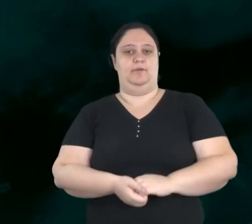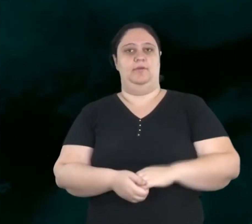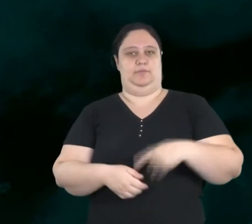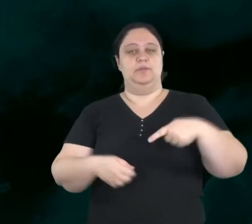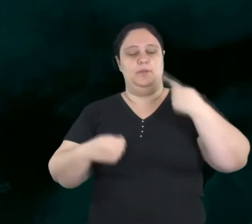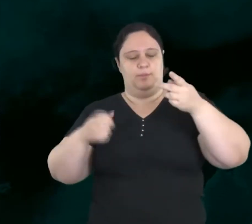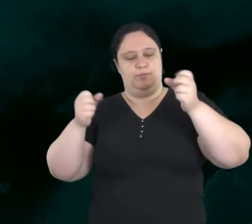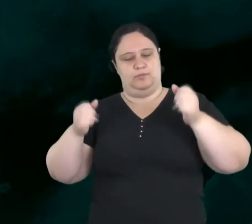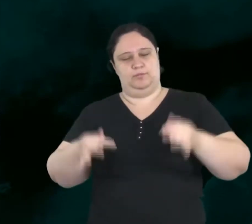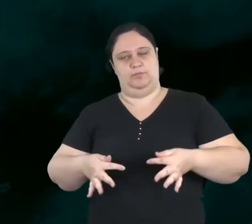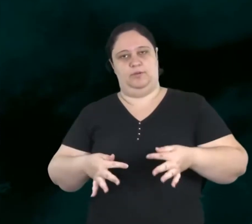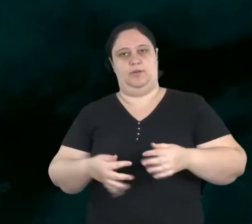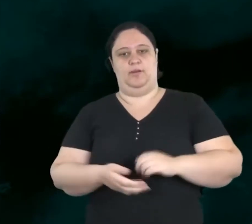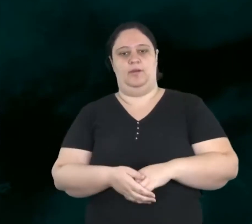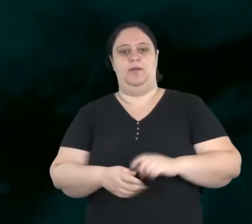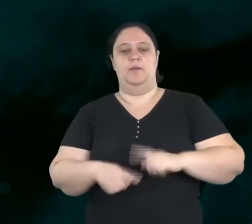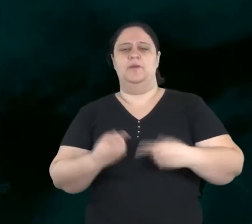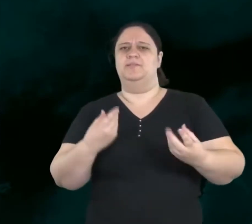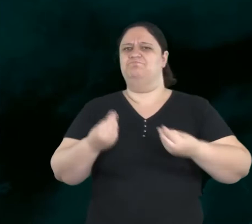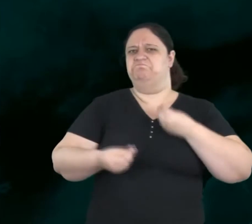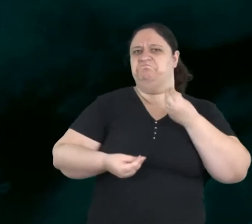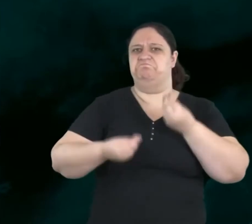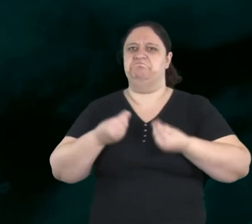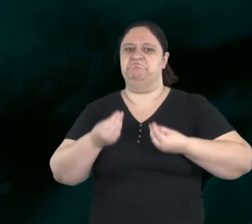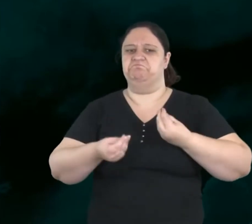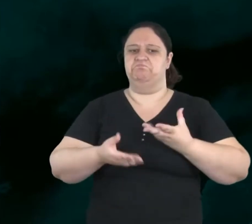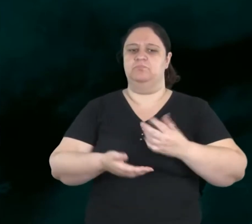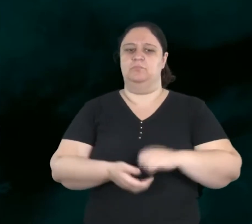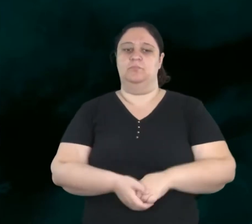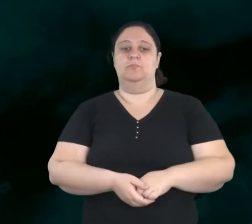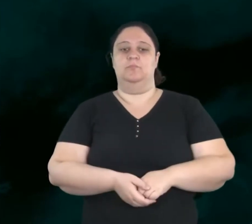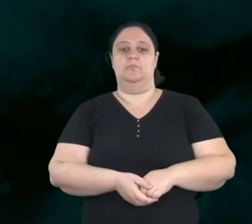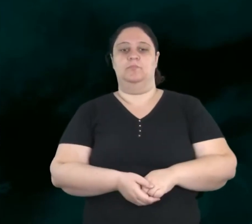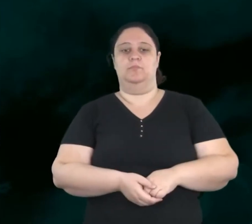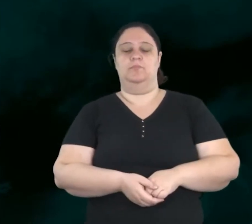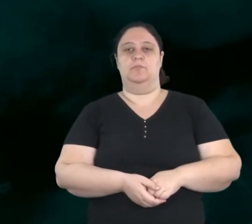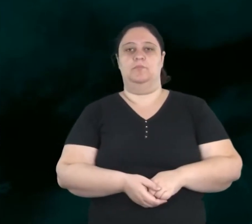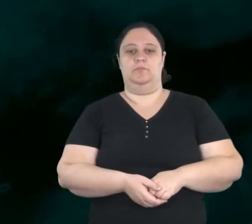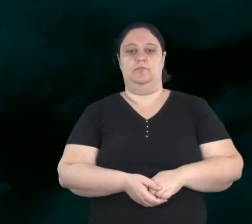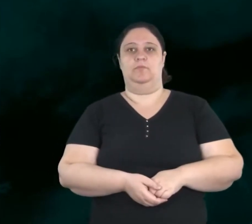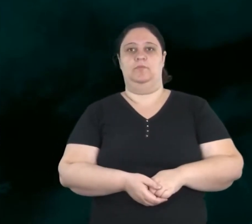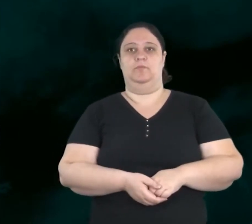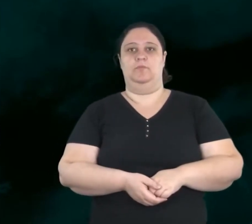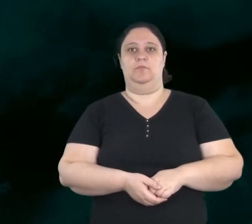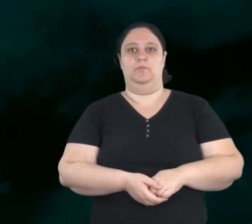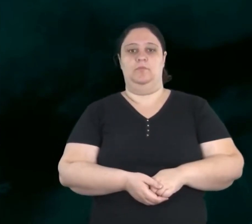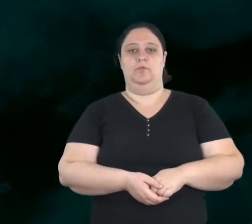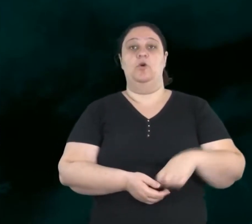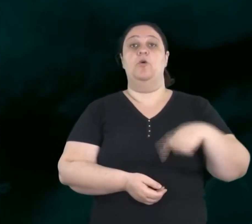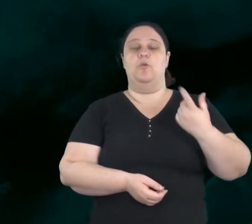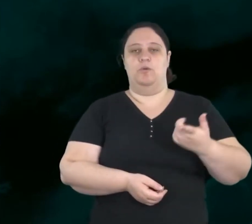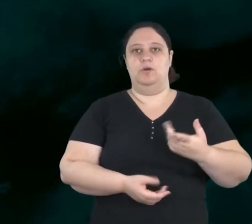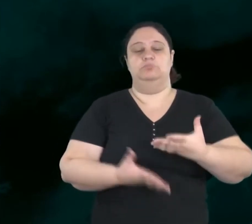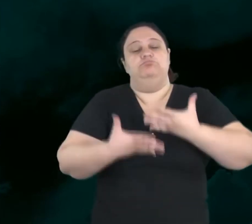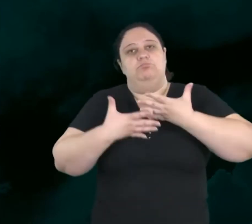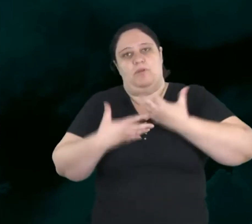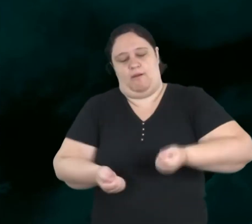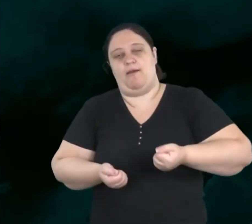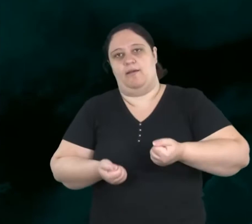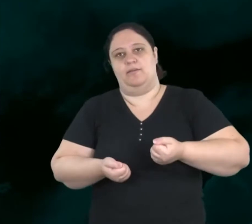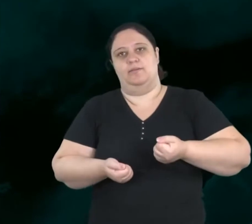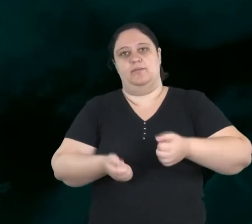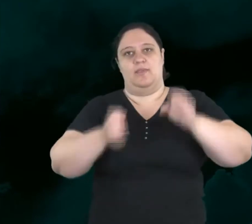nós conseguimos esse processo, né, de nós recebermos a fé por meio da palavra, meus queridos